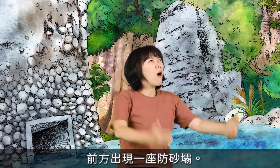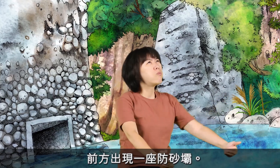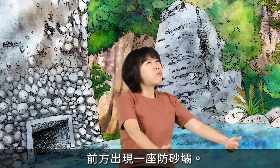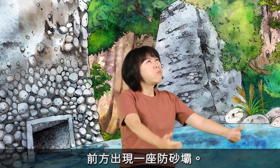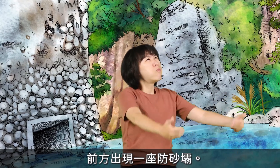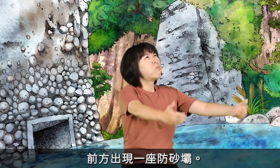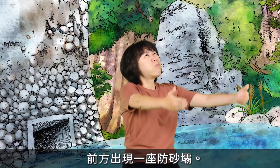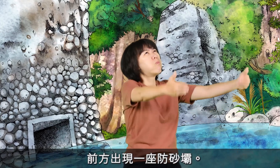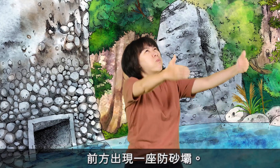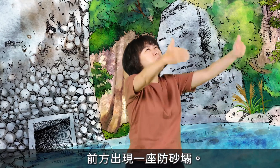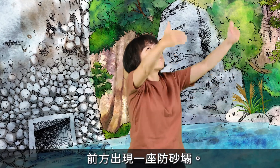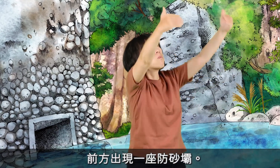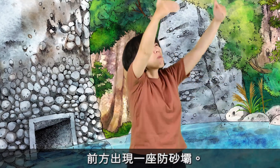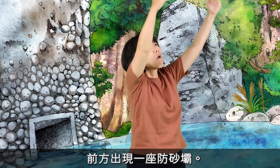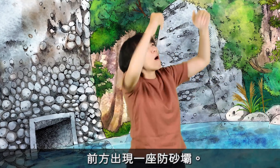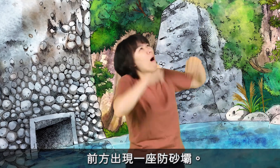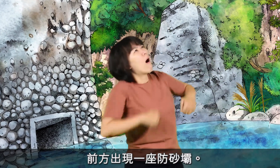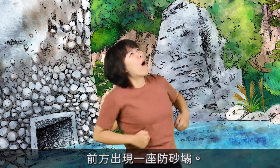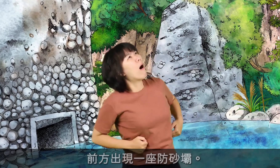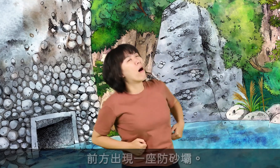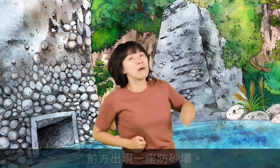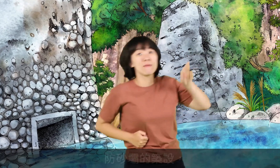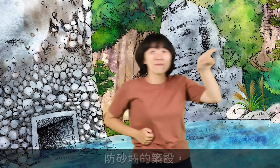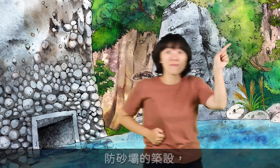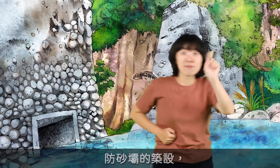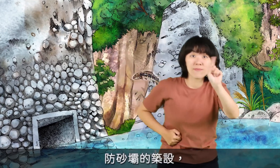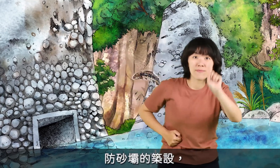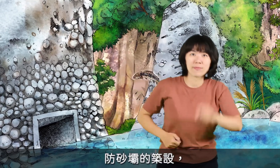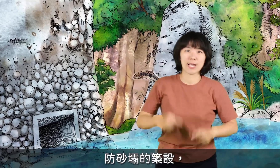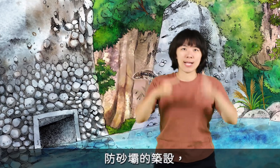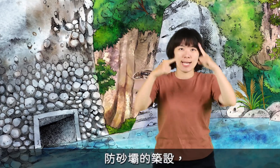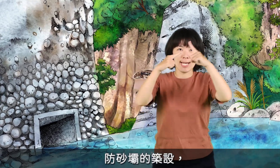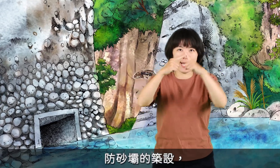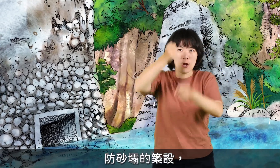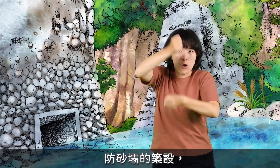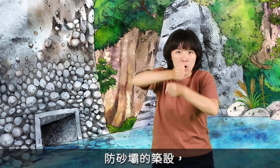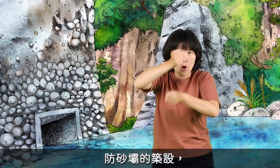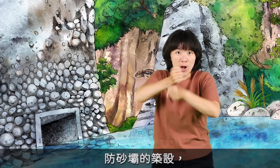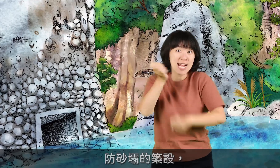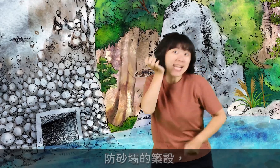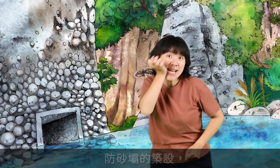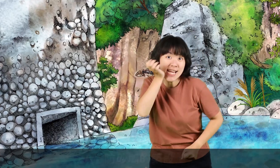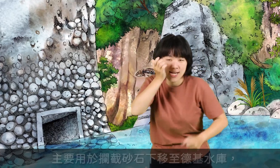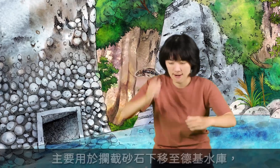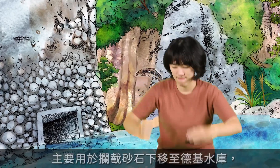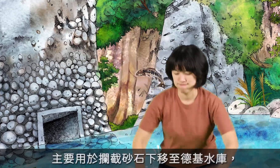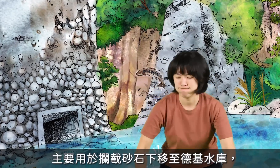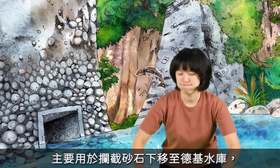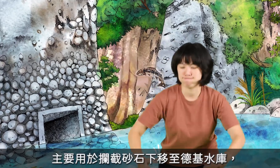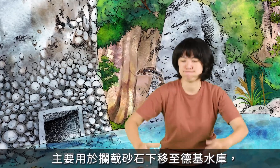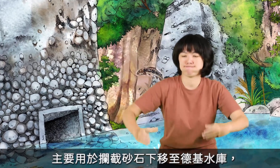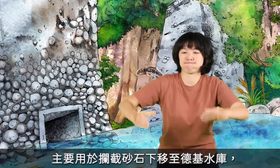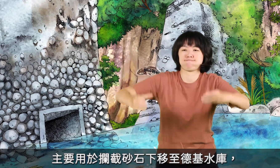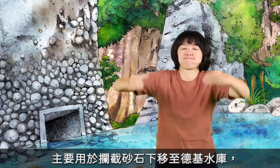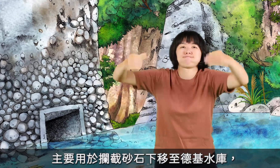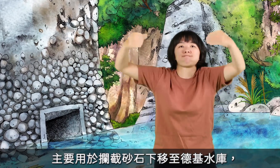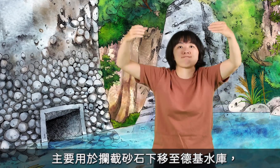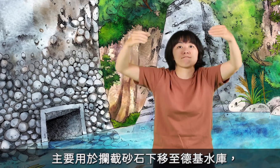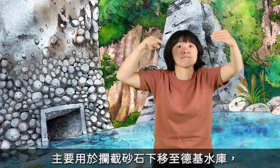前方出现一座防沙坝，防沙坝的竹舍主要用于拦截沙石下